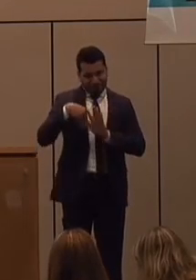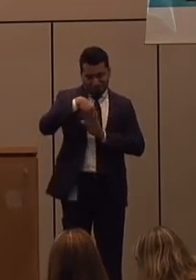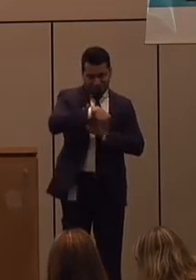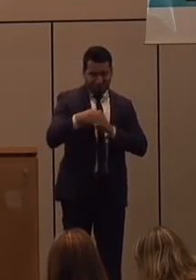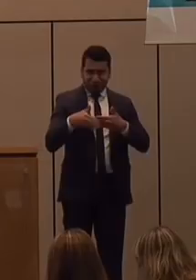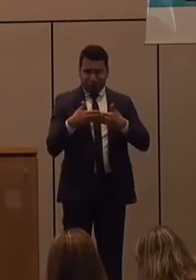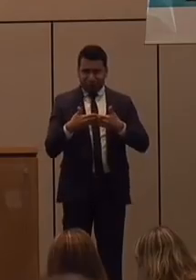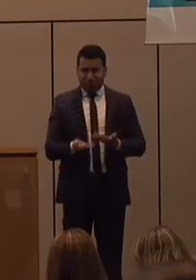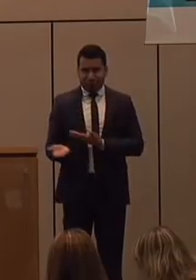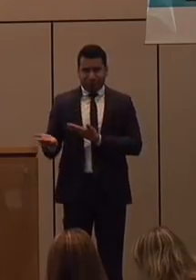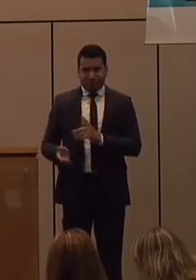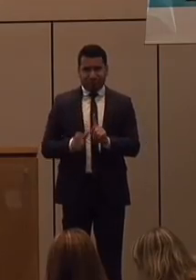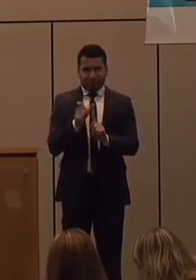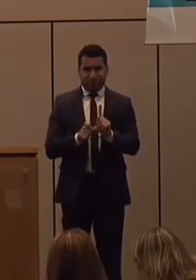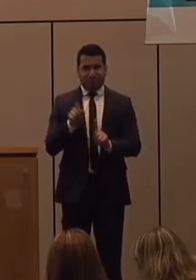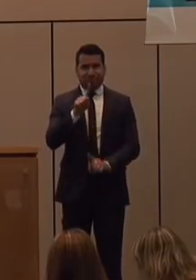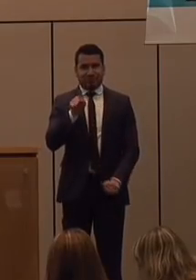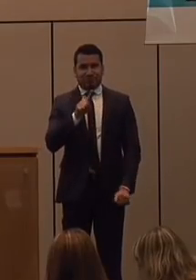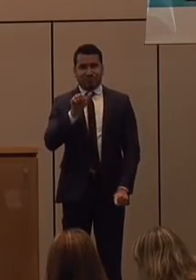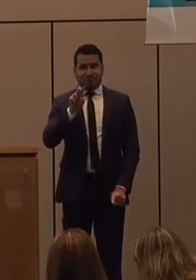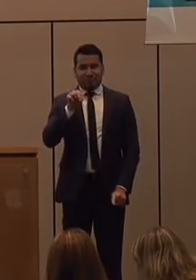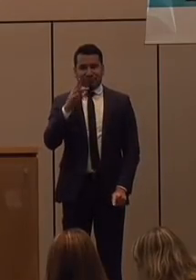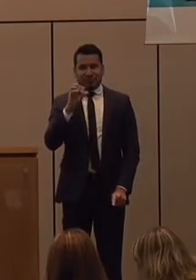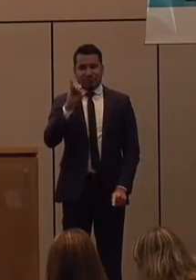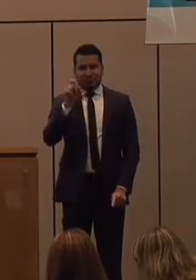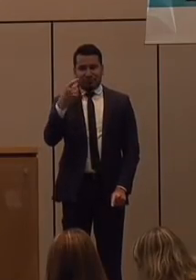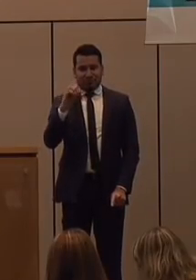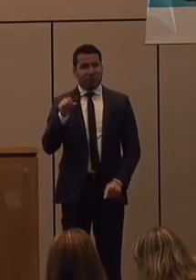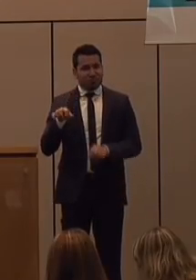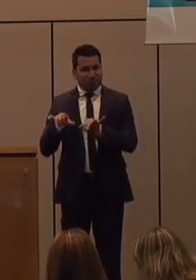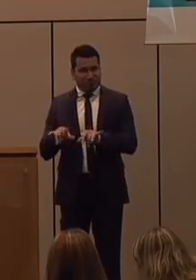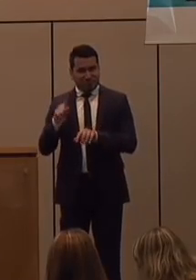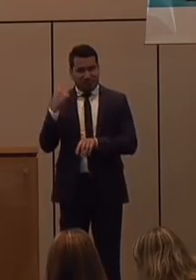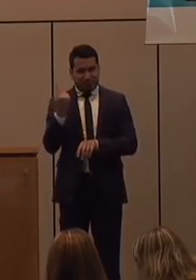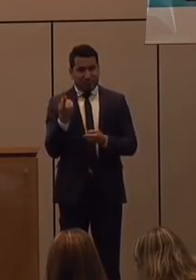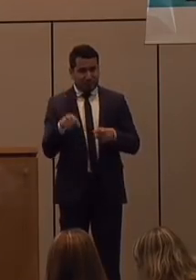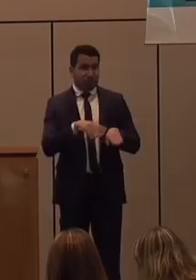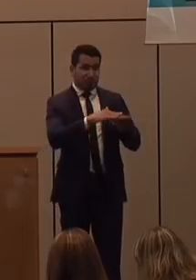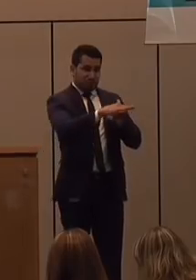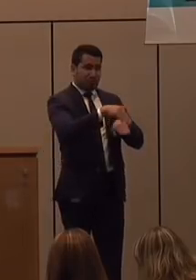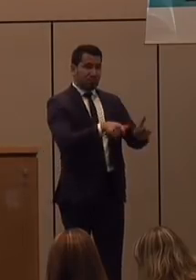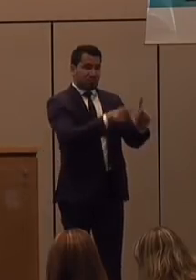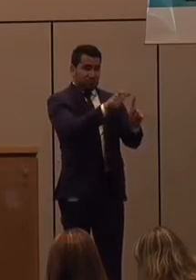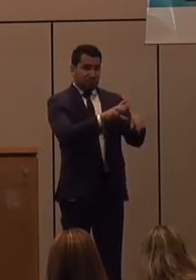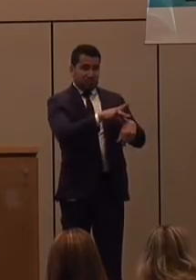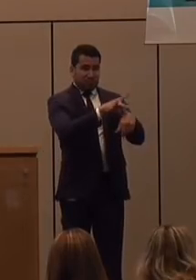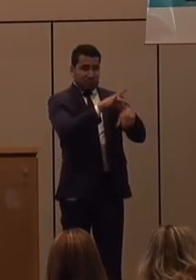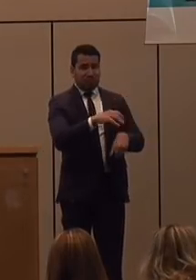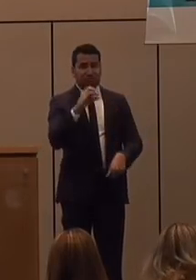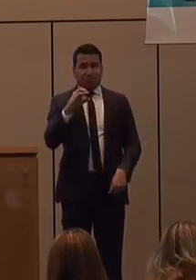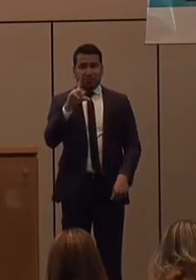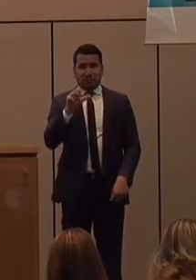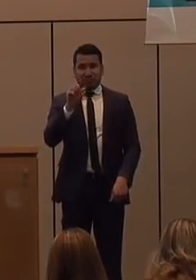le doy la palabra a santiago nuestro secretario general invite a cabo ya traer a la doctora claudia terna que es la que maneja